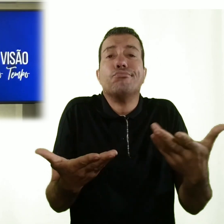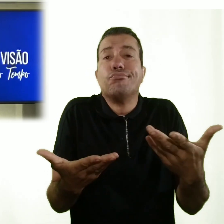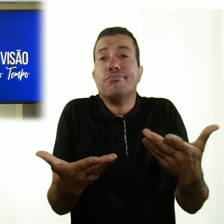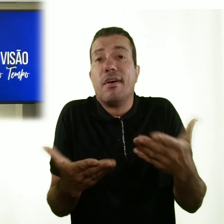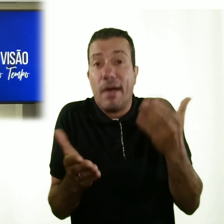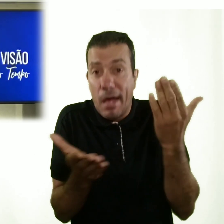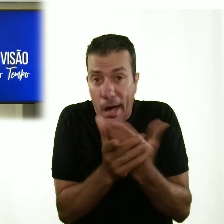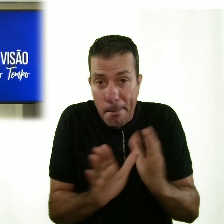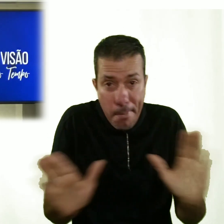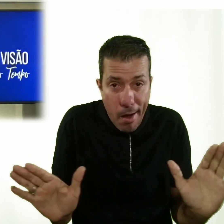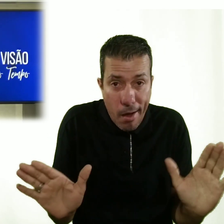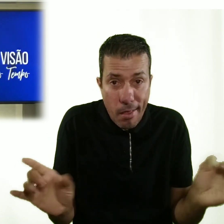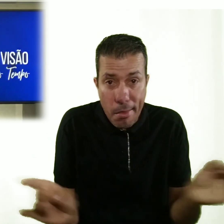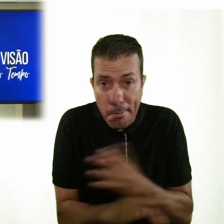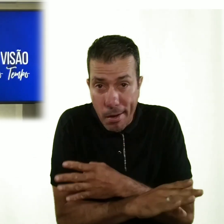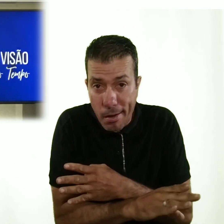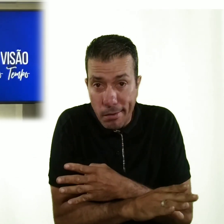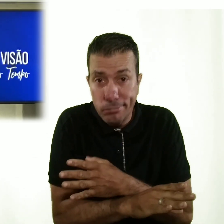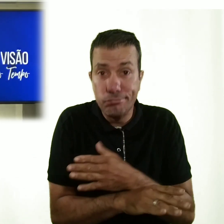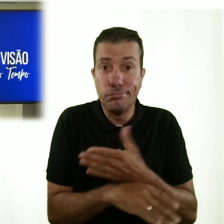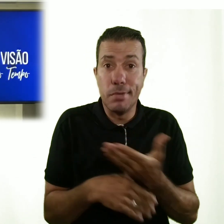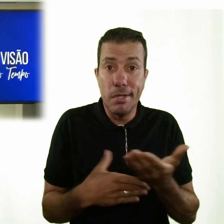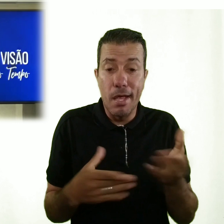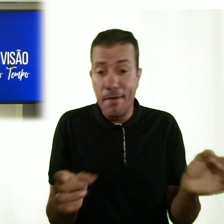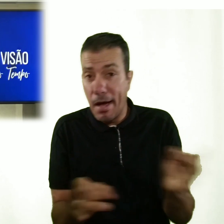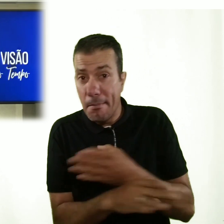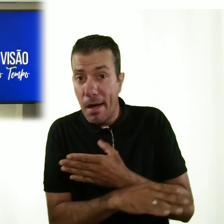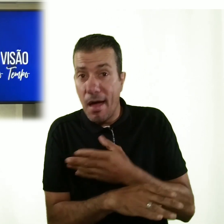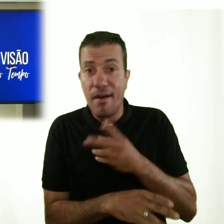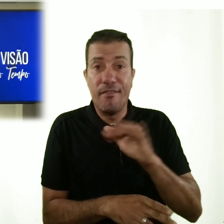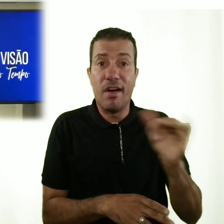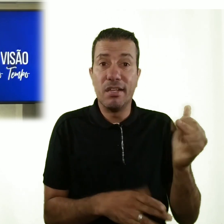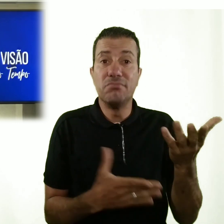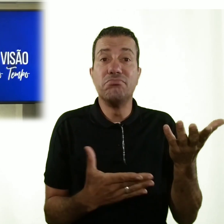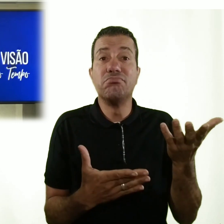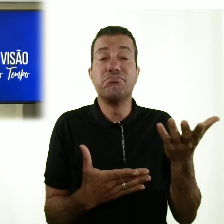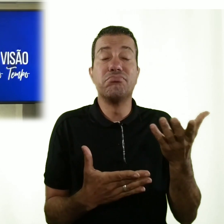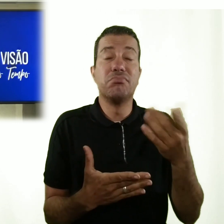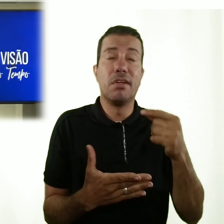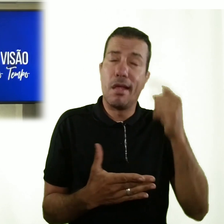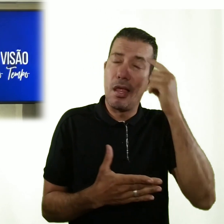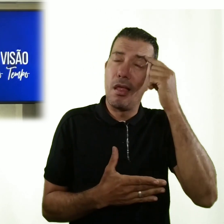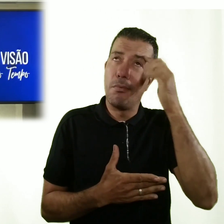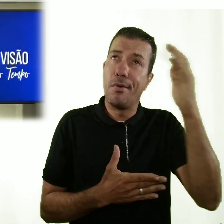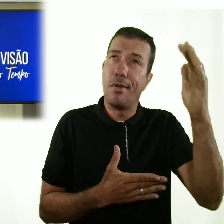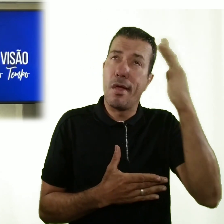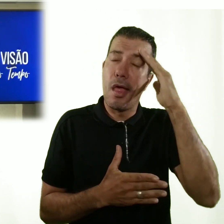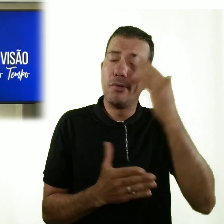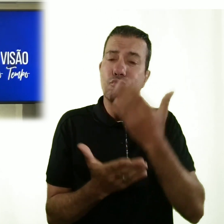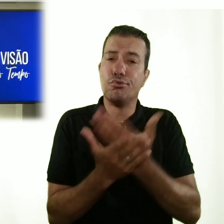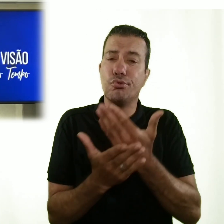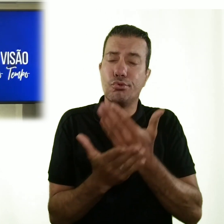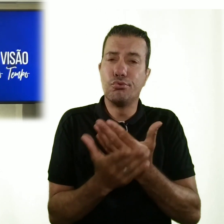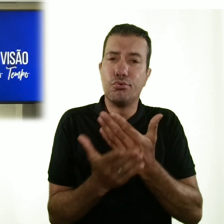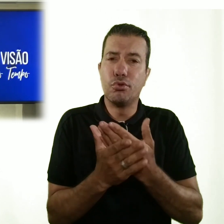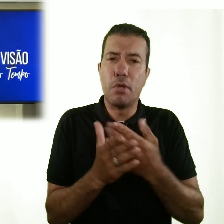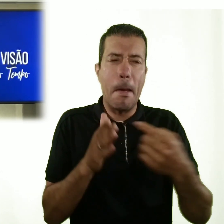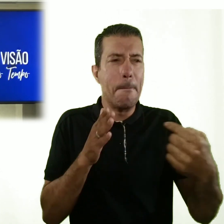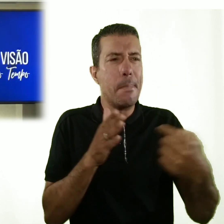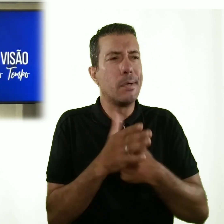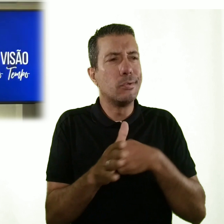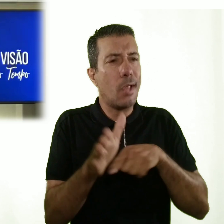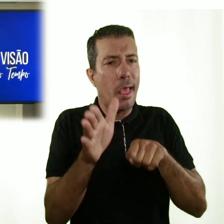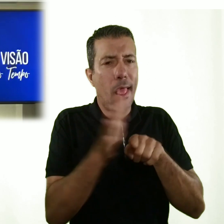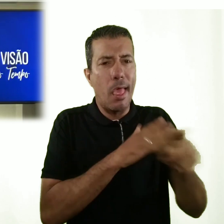acabar? E essa pergunta, para onde vamos, eu me recordei dos meus tempos de escola, é uma pergunta que vem lá do